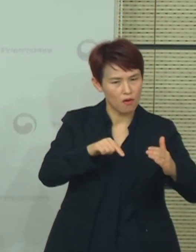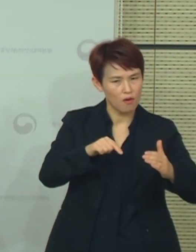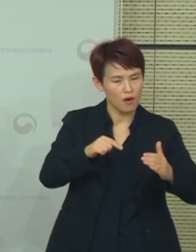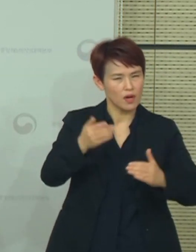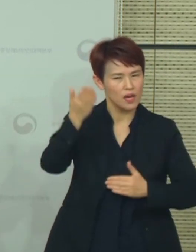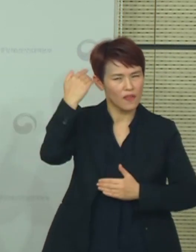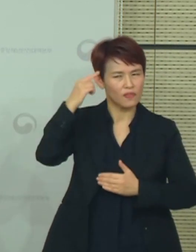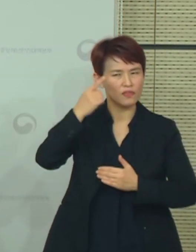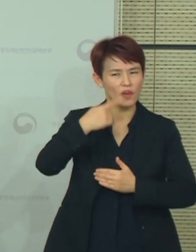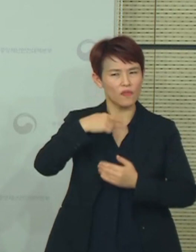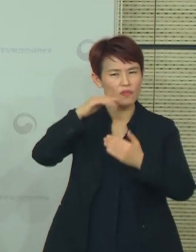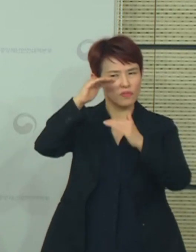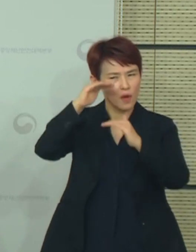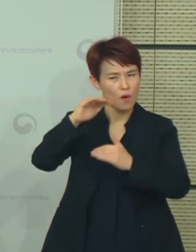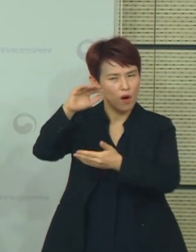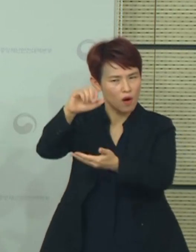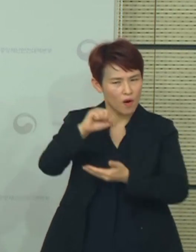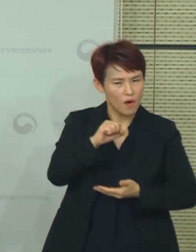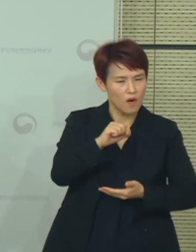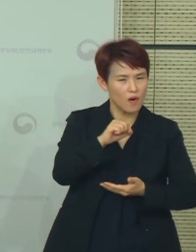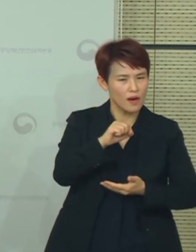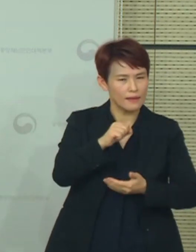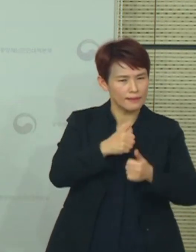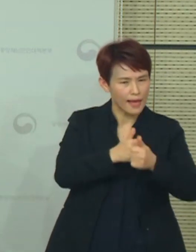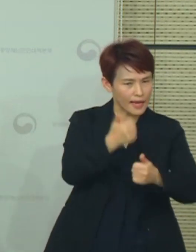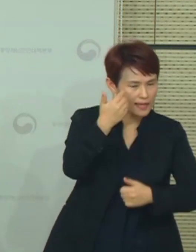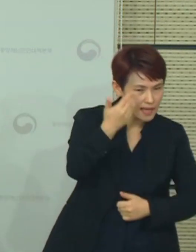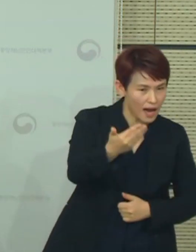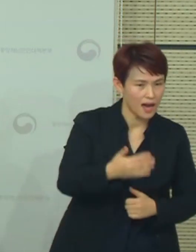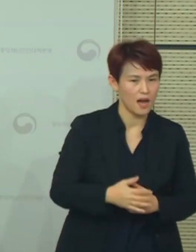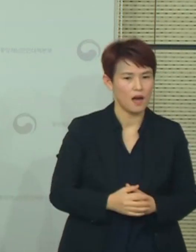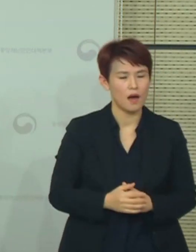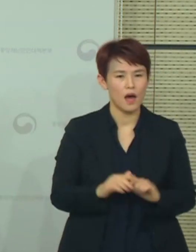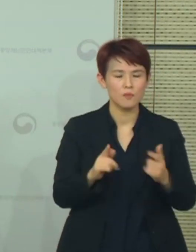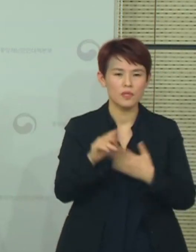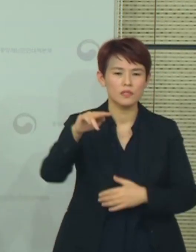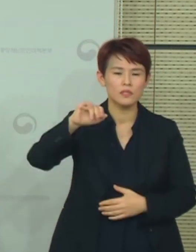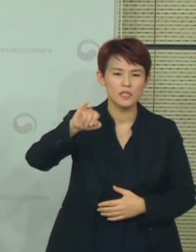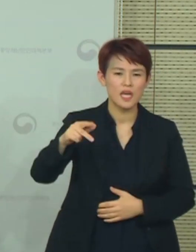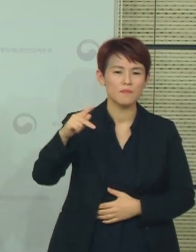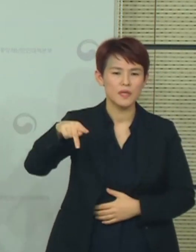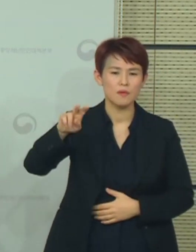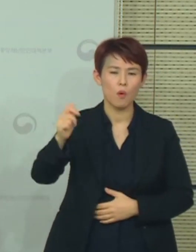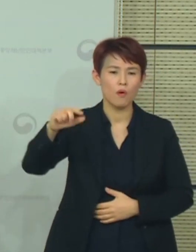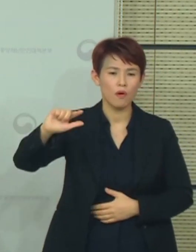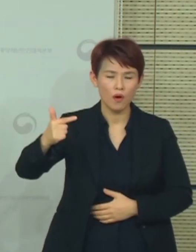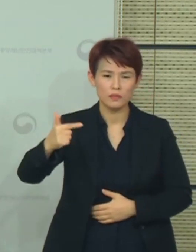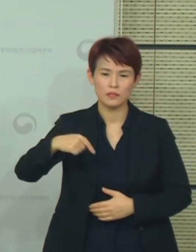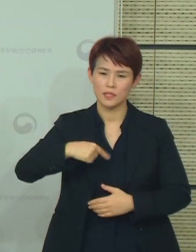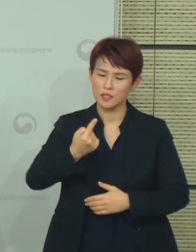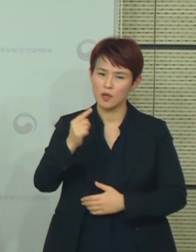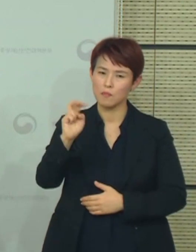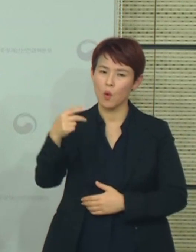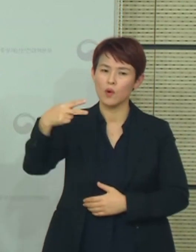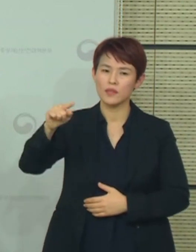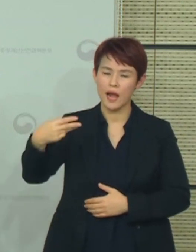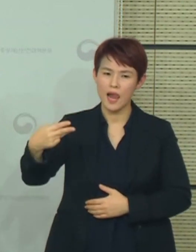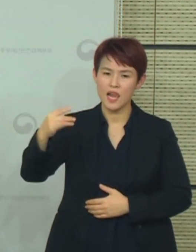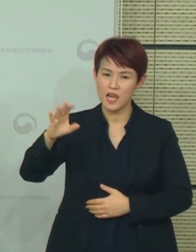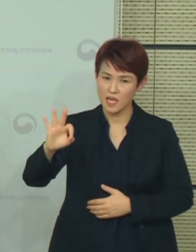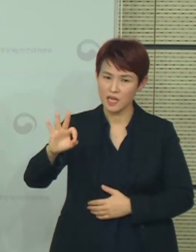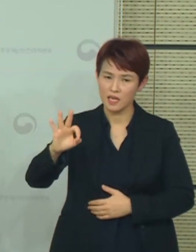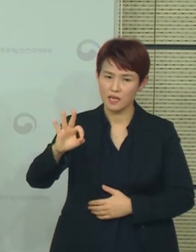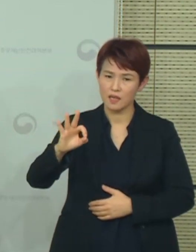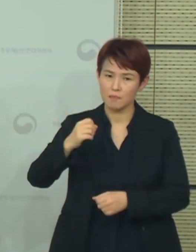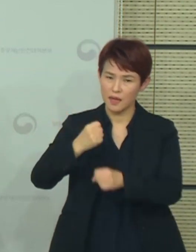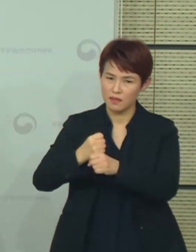아니라고 받아들여도 되는지 그 JP모건은 자체 모델을 만들어서 이 발표한 예측인데 우리는 혹시 따로 모델링을 하고 있는 게 뭐가